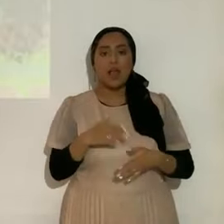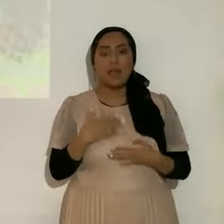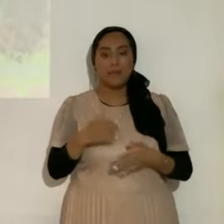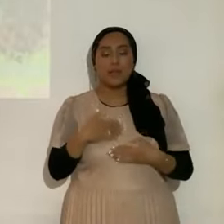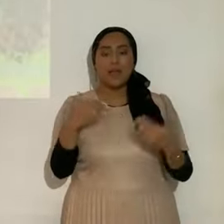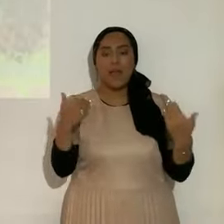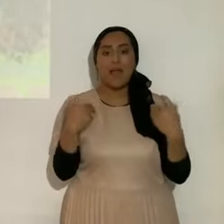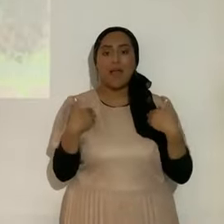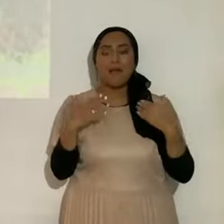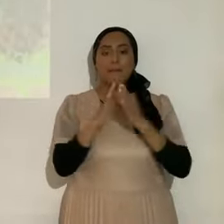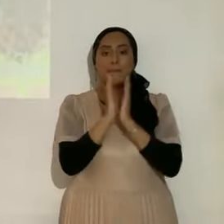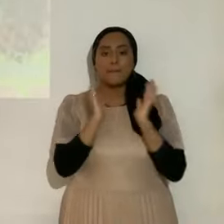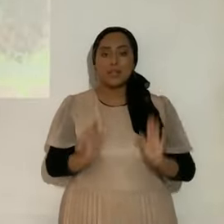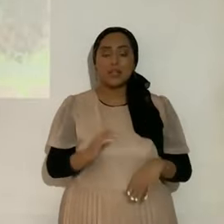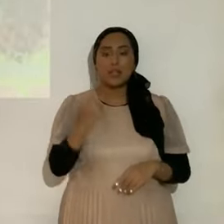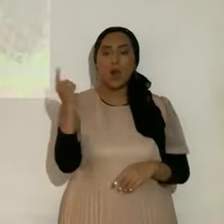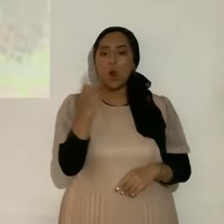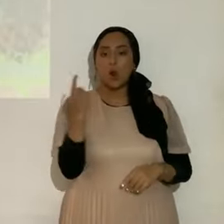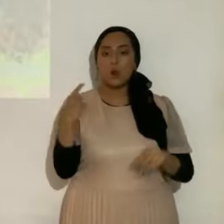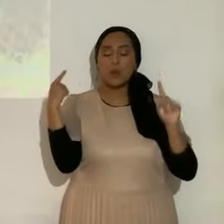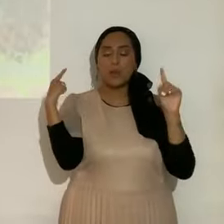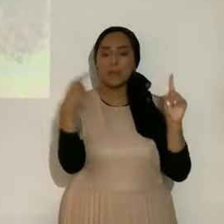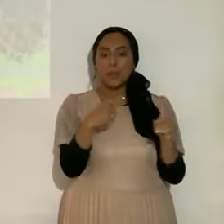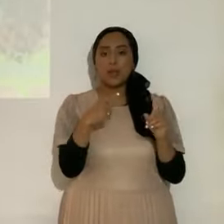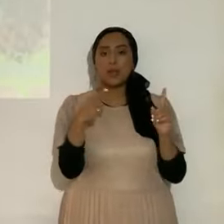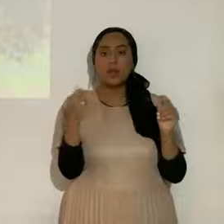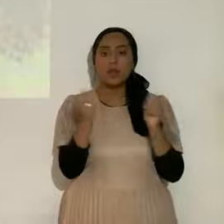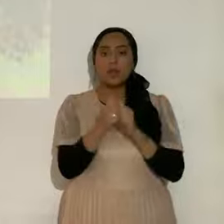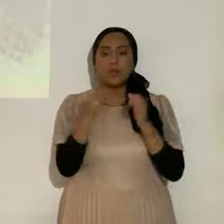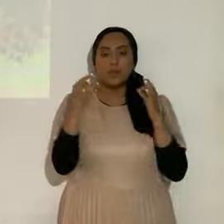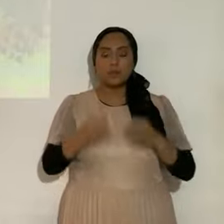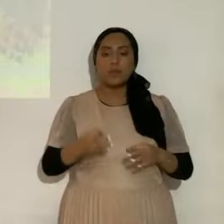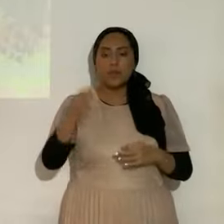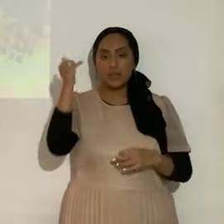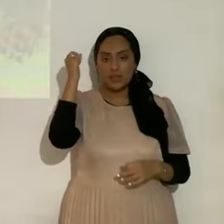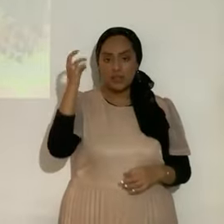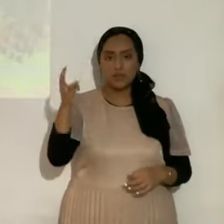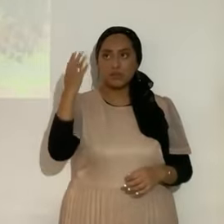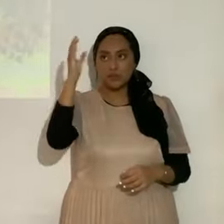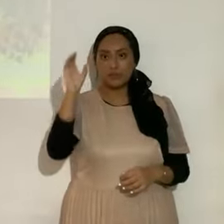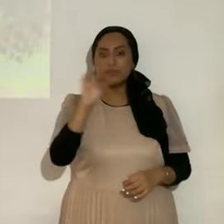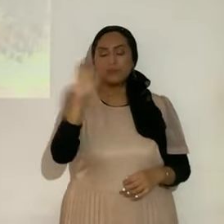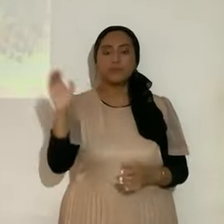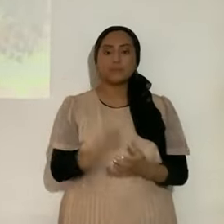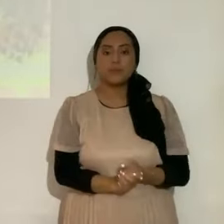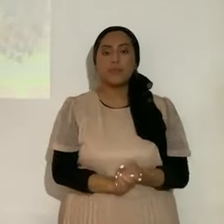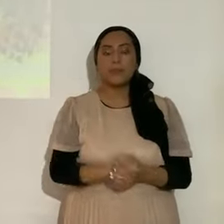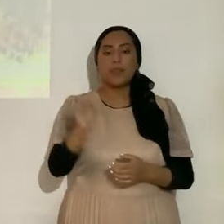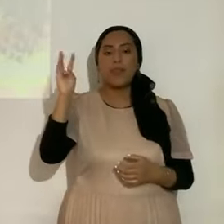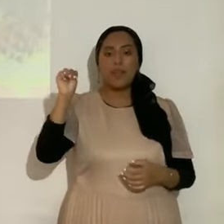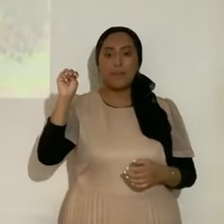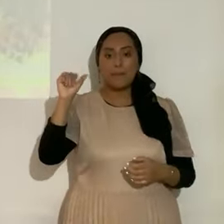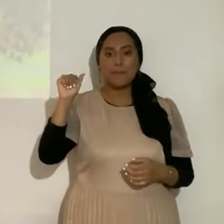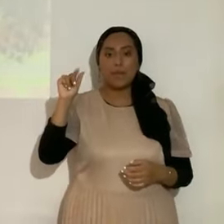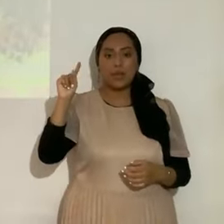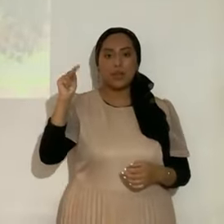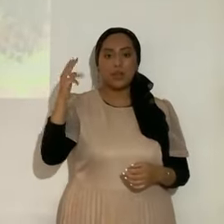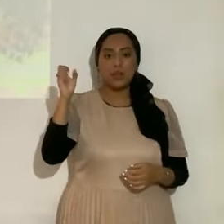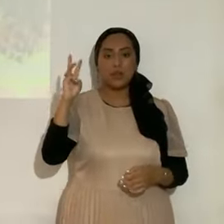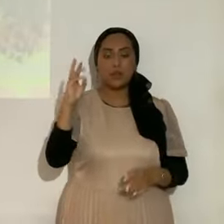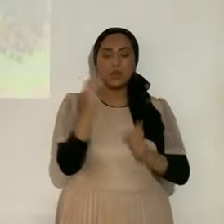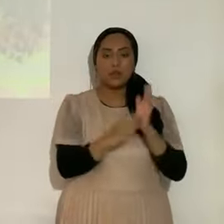paz solamente se logra en tomar el sacrificio de Yahshua. Mateo, capítulo